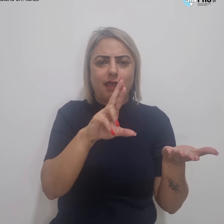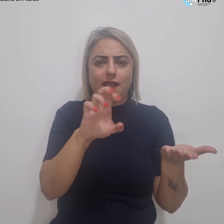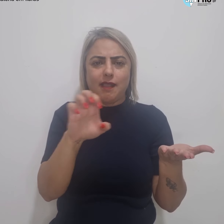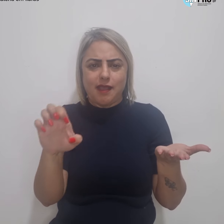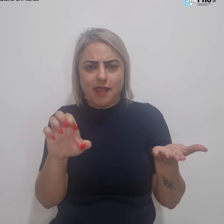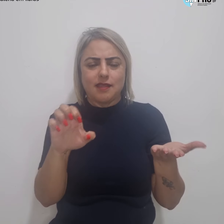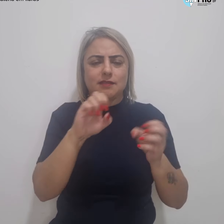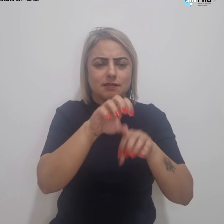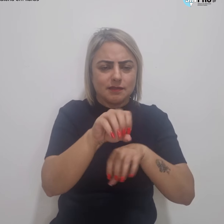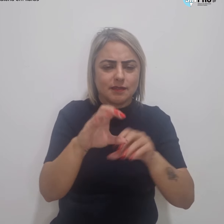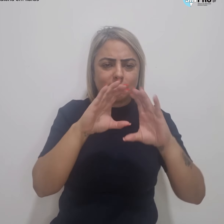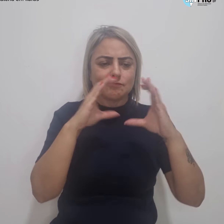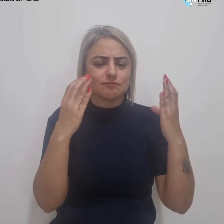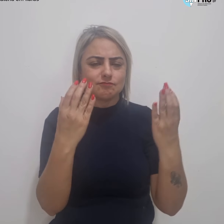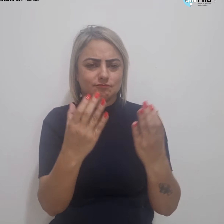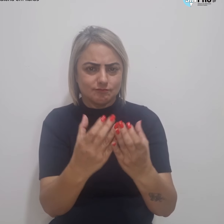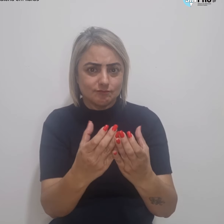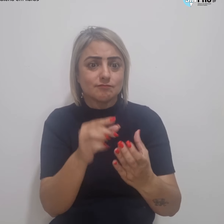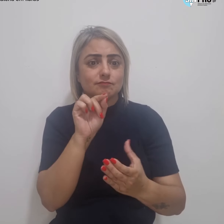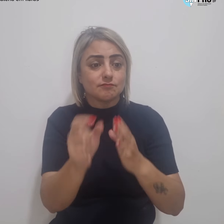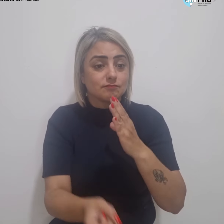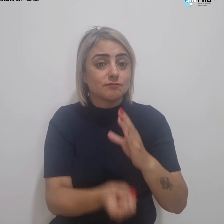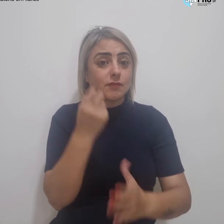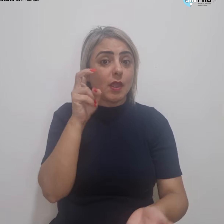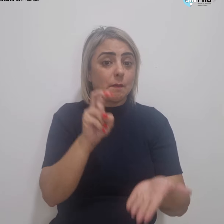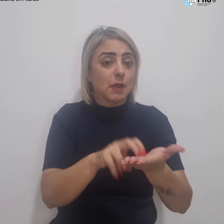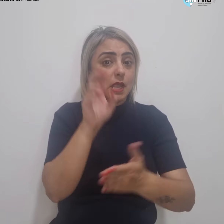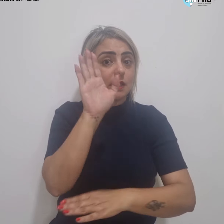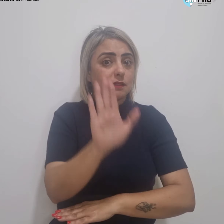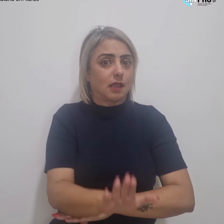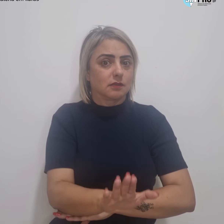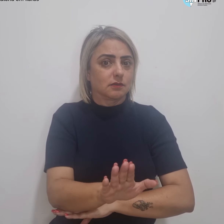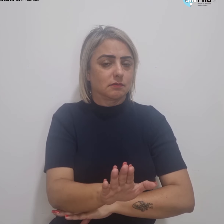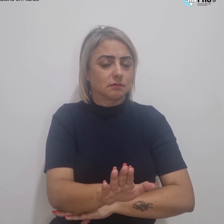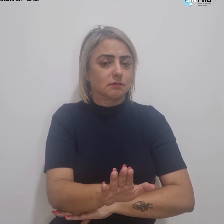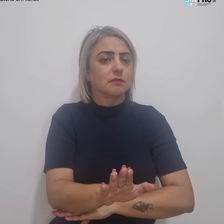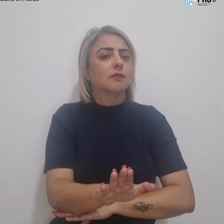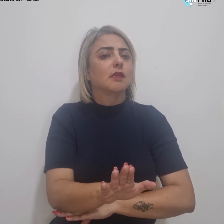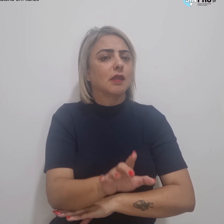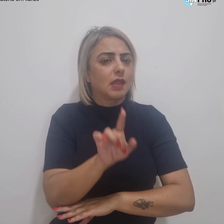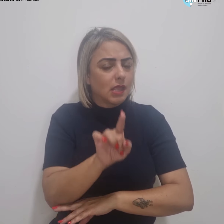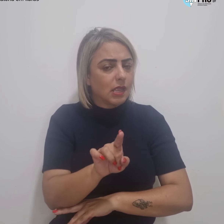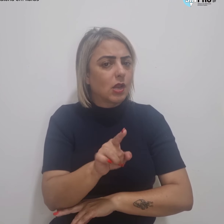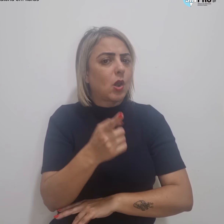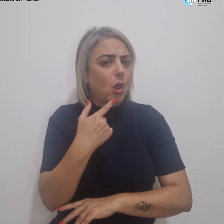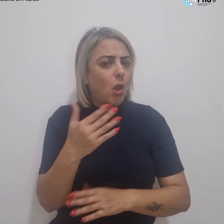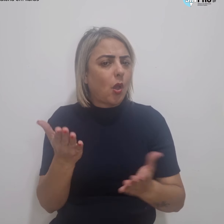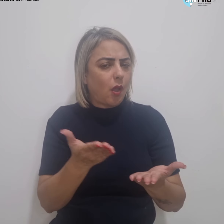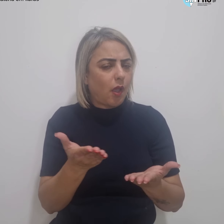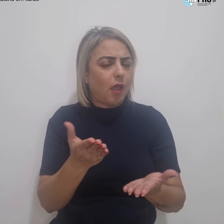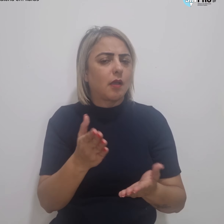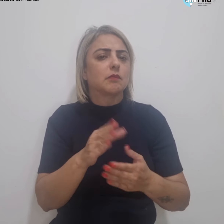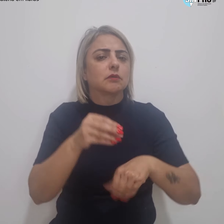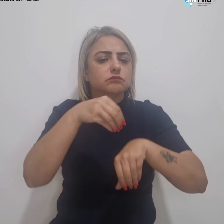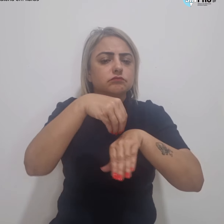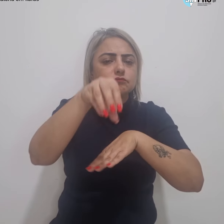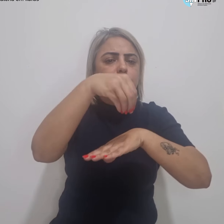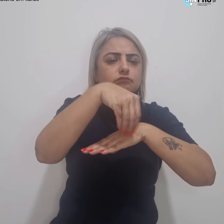conferências ocorrerão de manhã e de tarde. E muito em breve, disponibilizaremos as